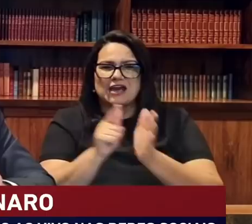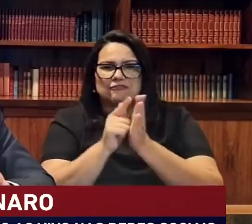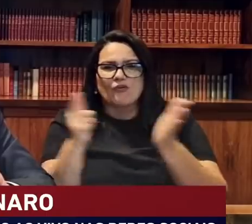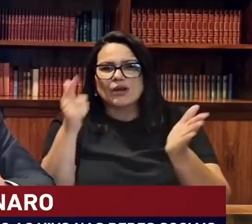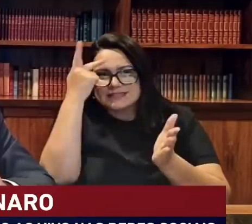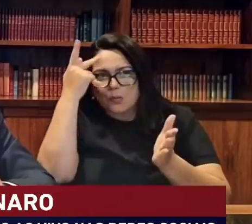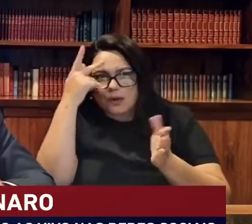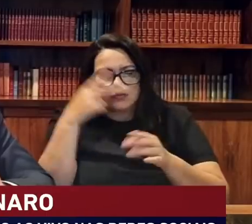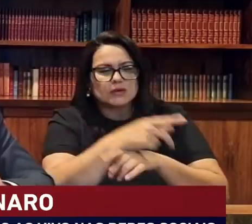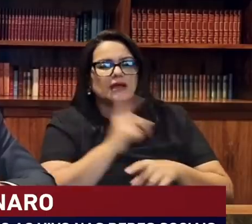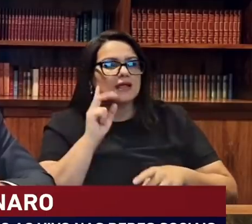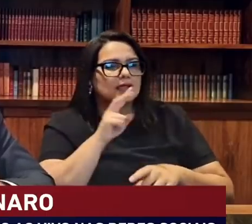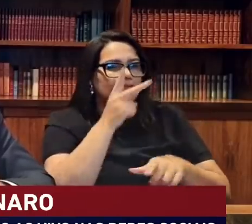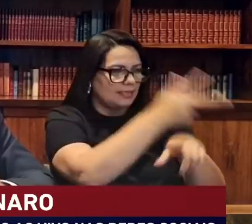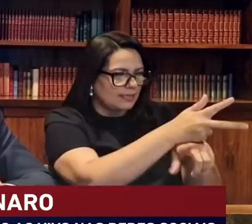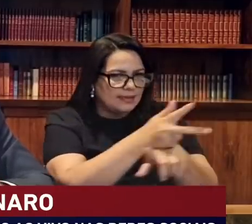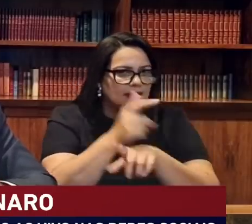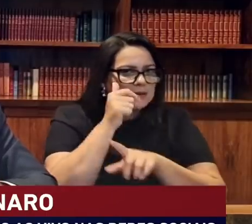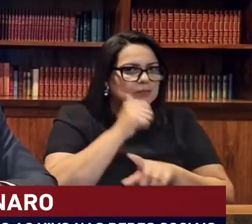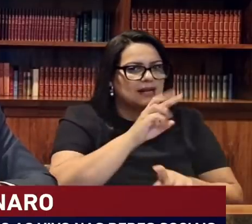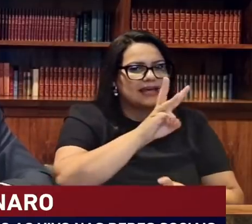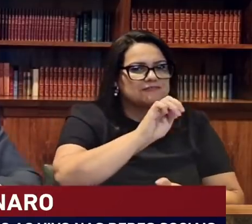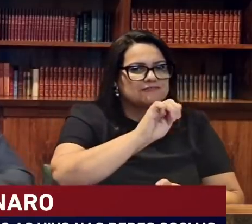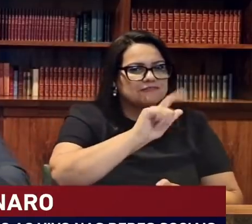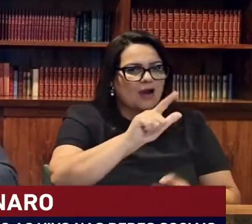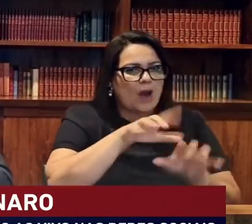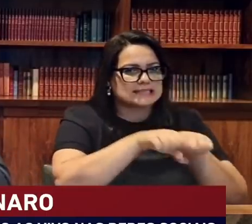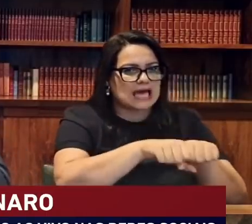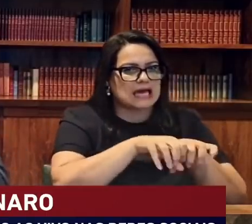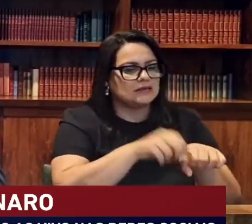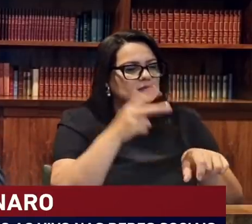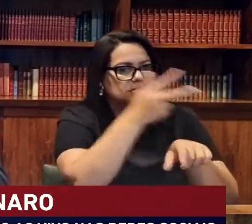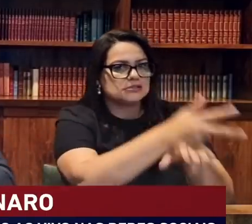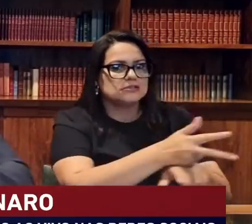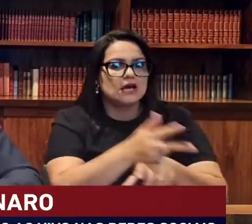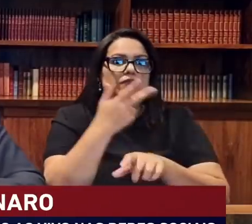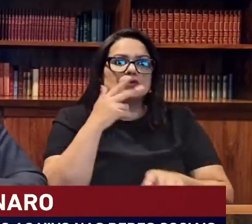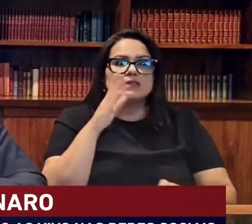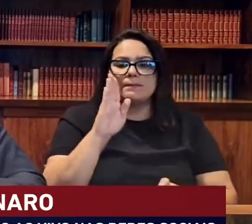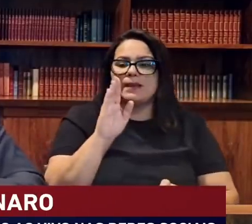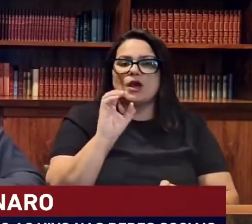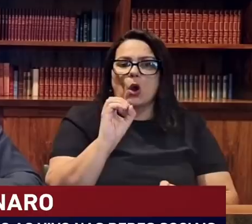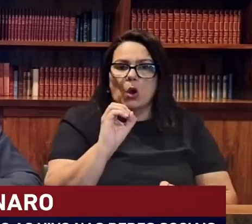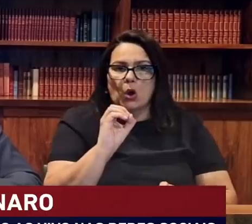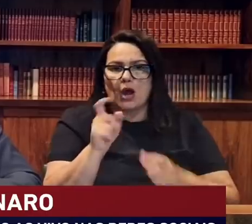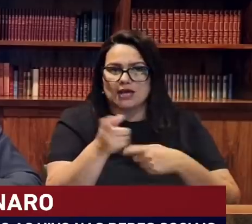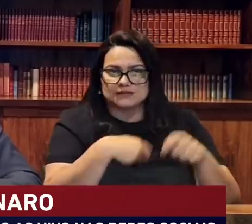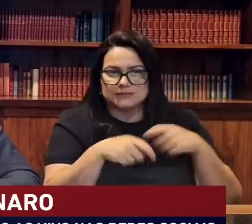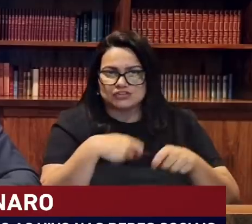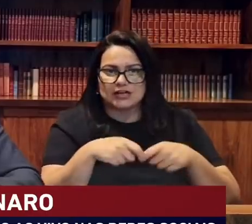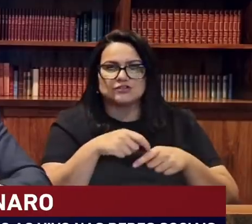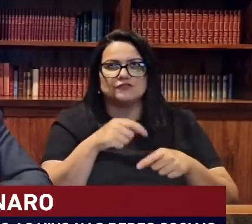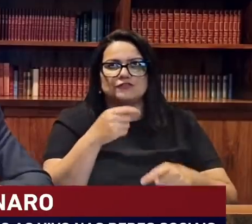aí. 11 de janeiro de 2018. Tem um boletim administrativo da Câmara dos Deputados, não sei se é de 20 ou